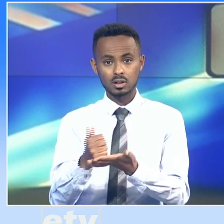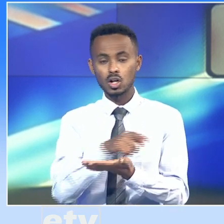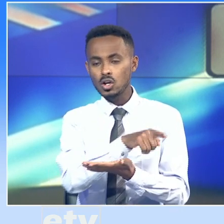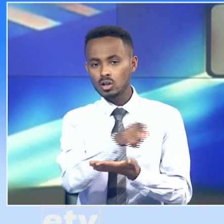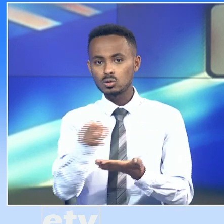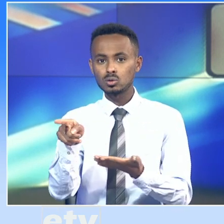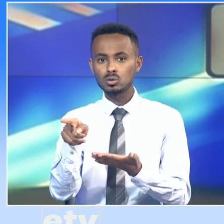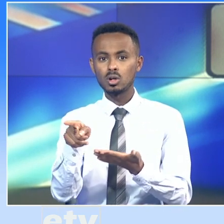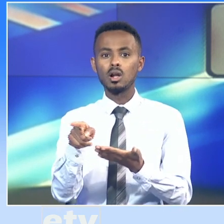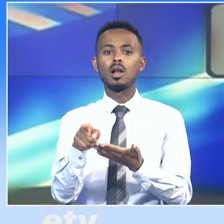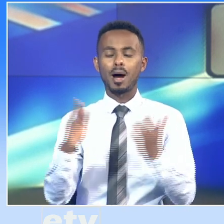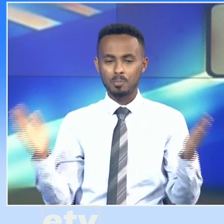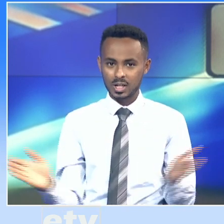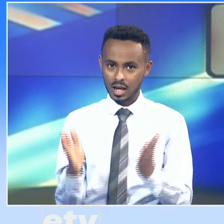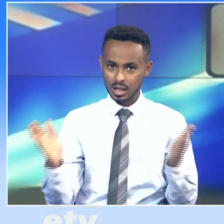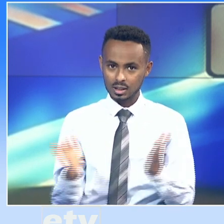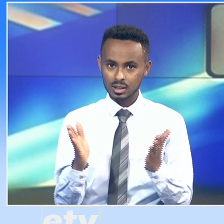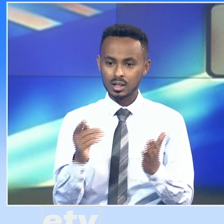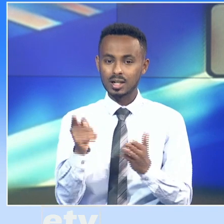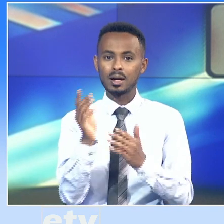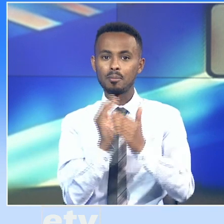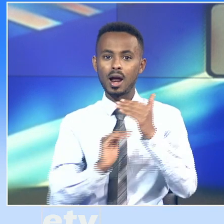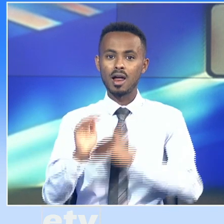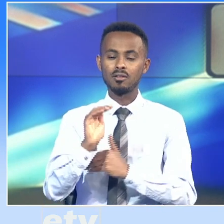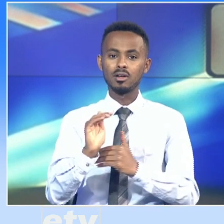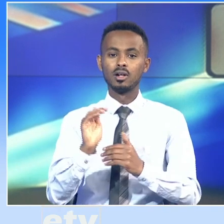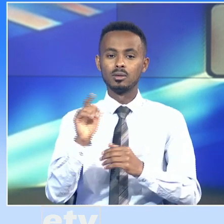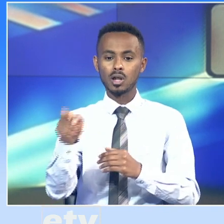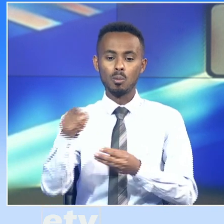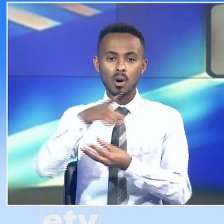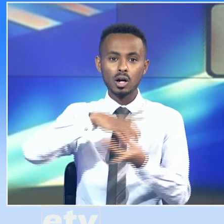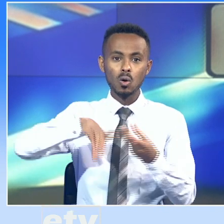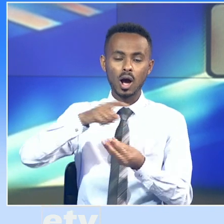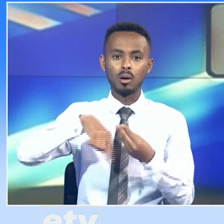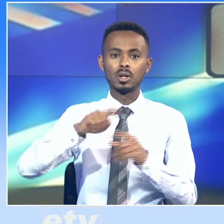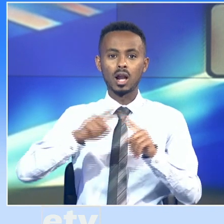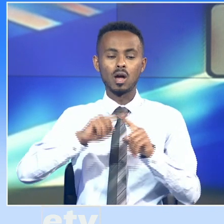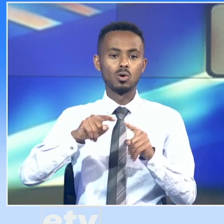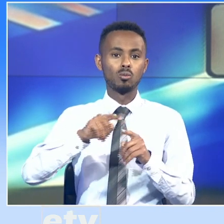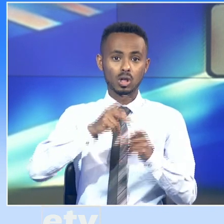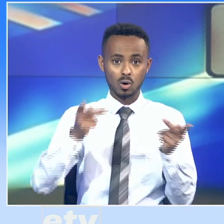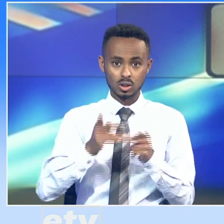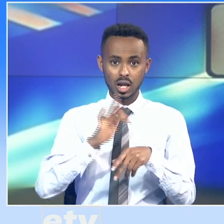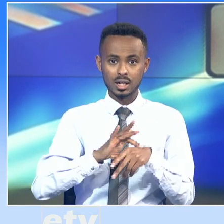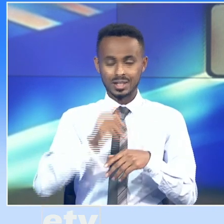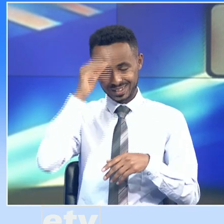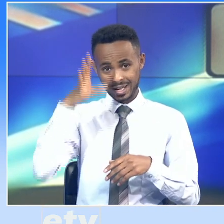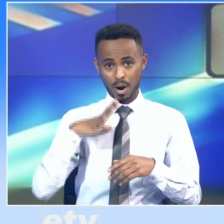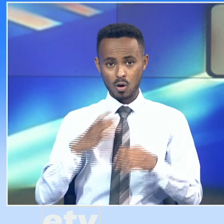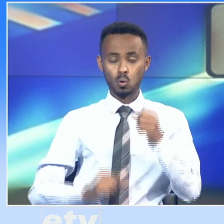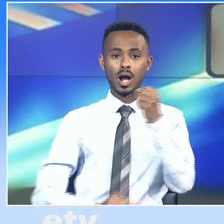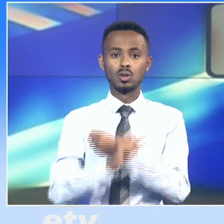እነሱን ለማበረታታት ከዛም ባለፈ በዚህ በክልሎች አካባቢና በዛ ክልልም ውስጥ ሰብአዊ